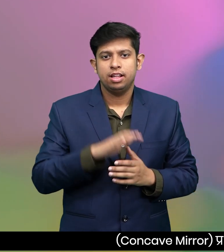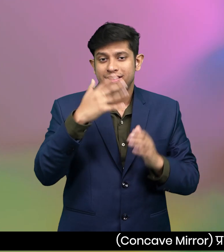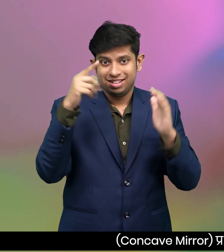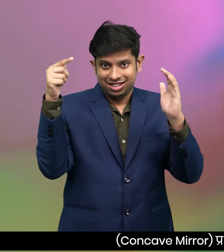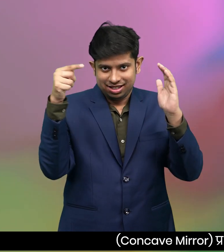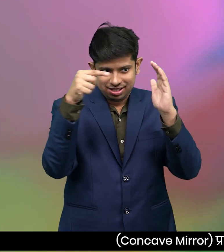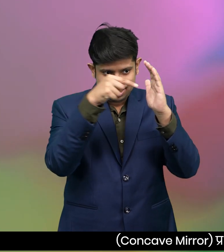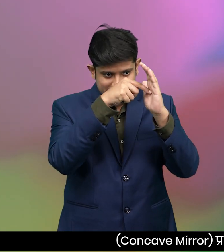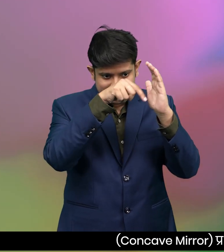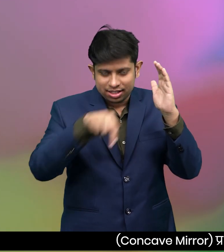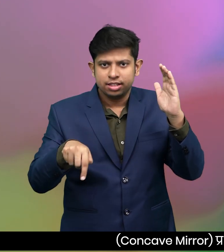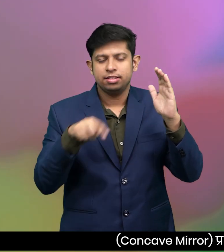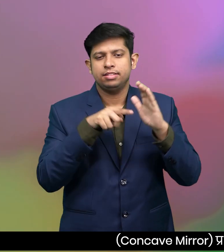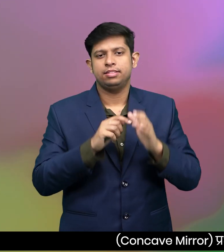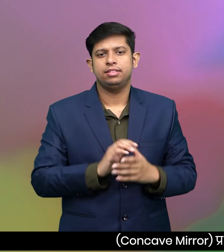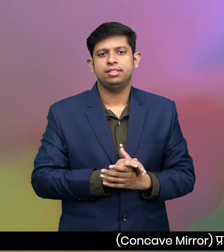After reflection,